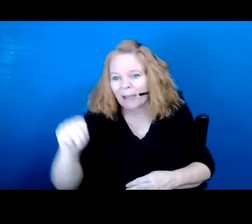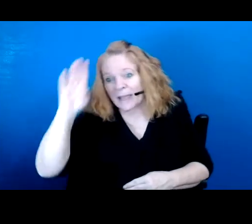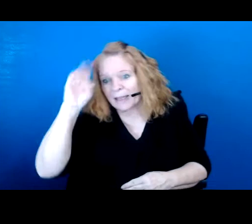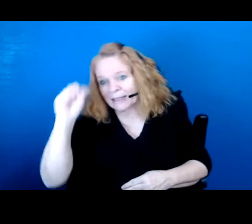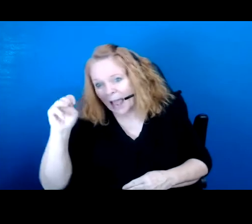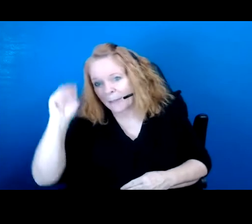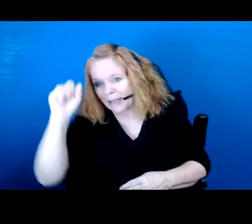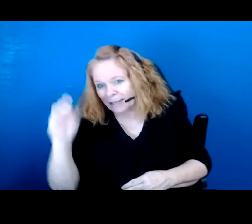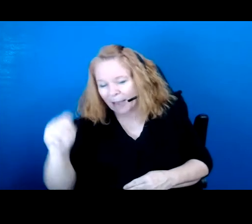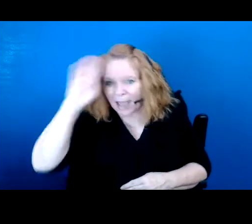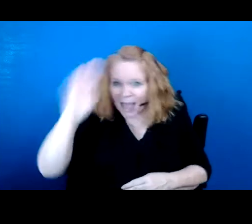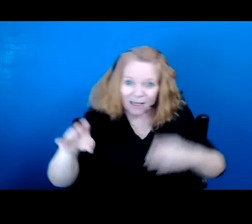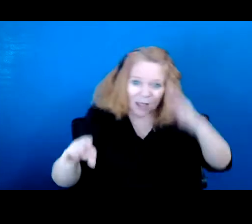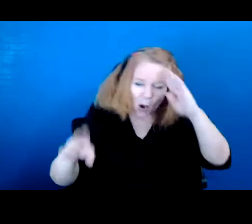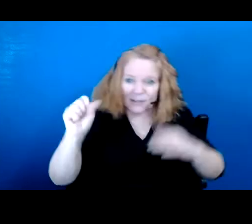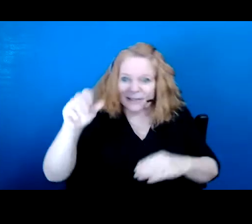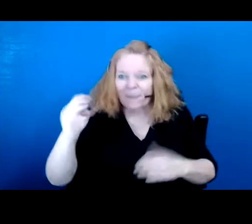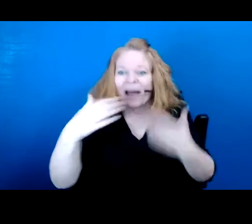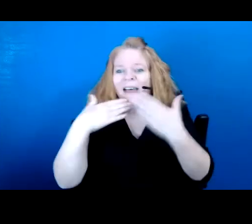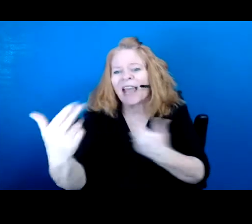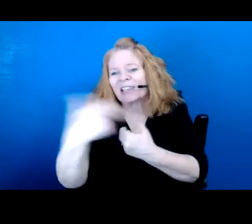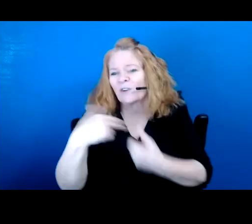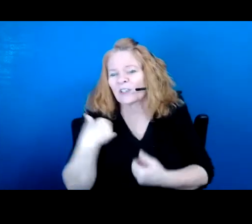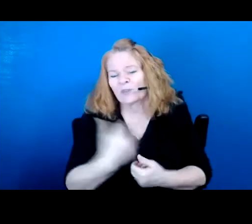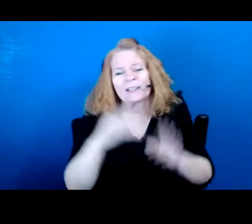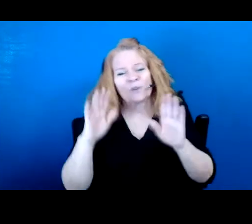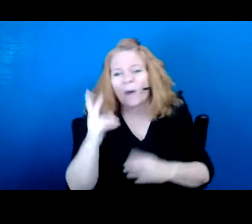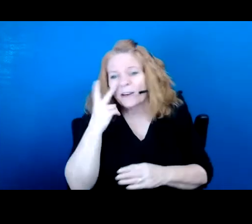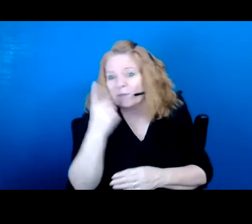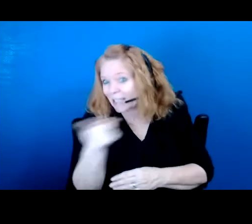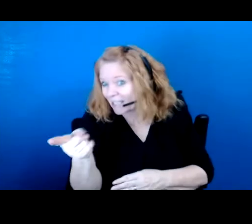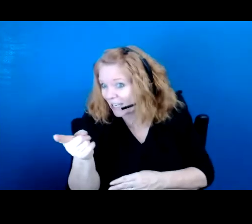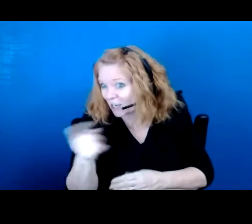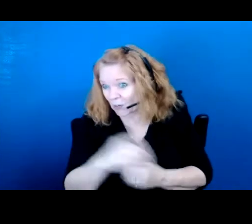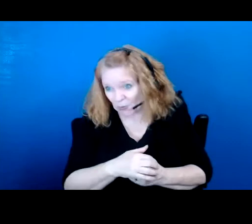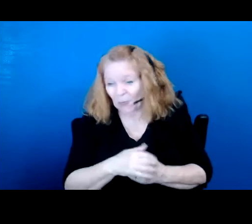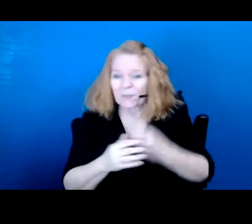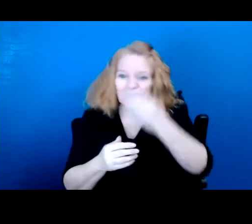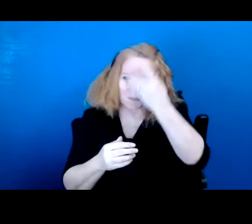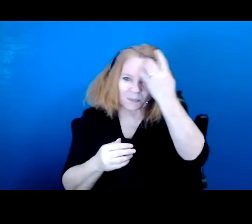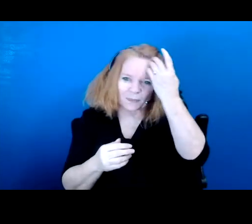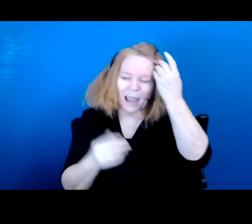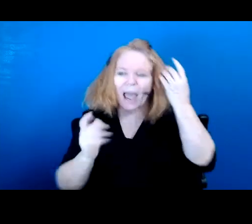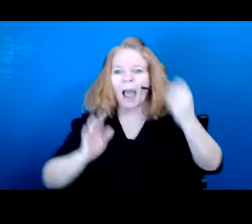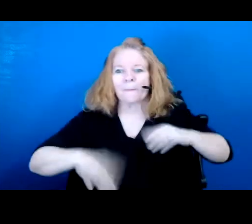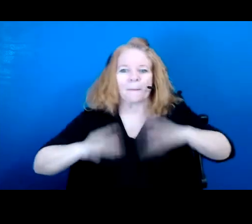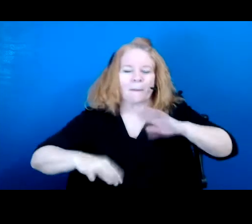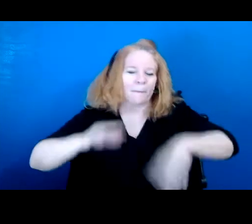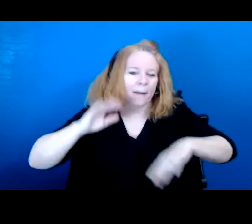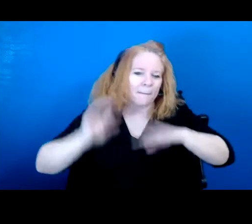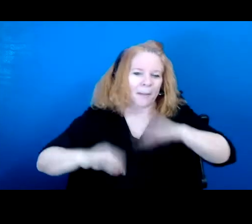sam sam sam hola hola hola sam qué bueno que estás aquí es tan maravilloso verte